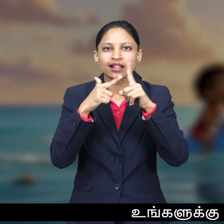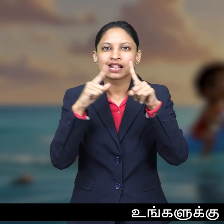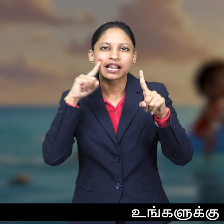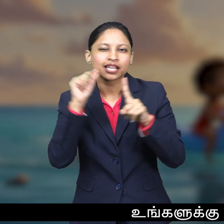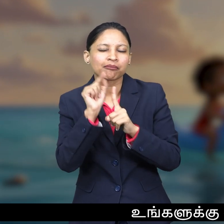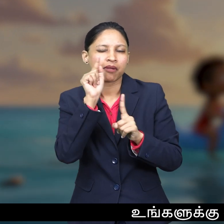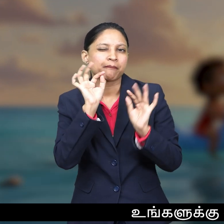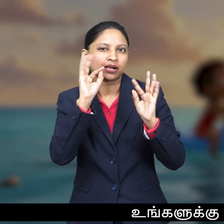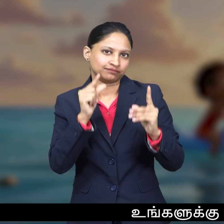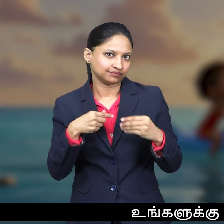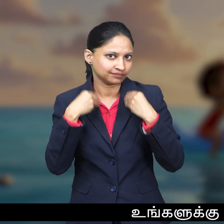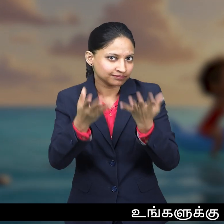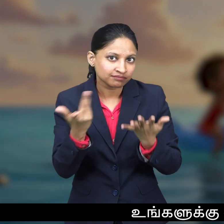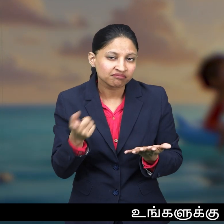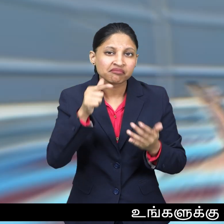உங்களுக்கு ஒரு குறிப்பு சொல்லணும்.